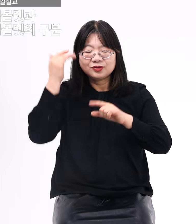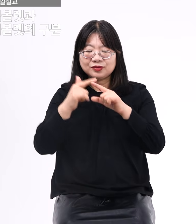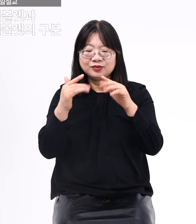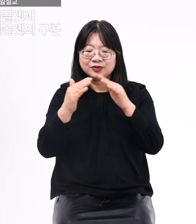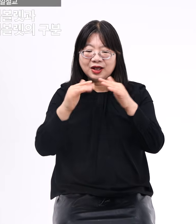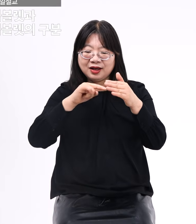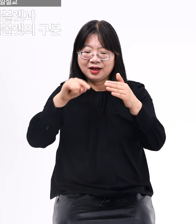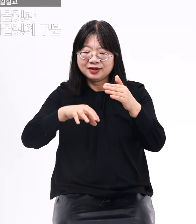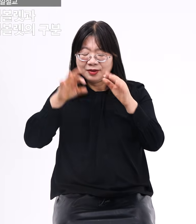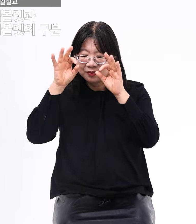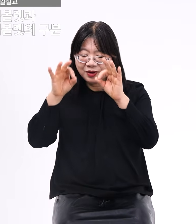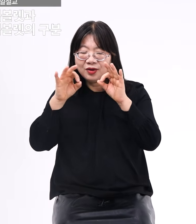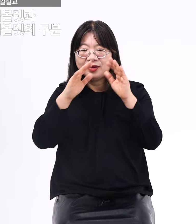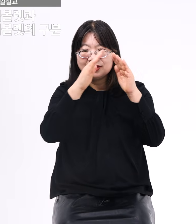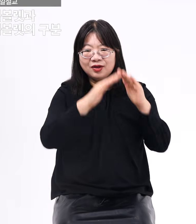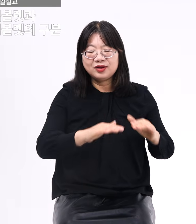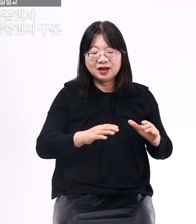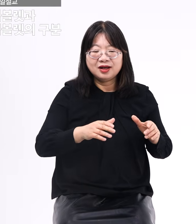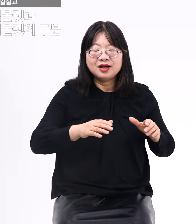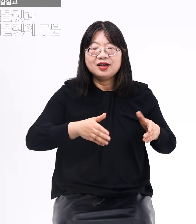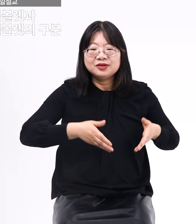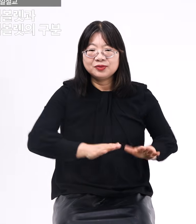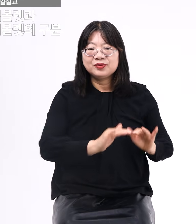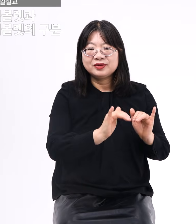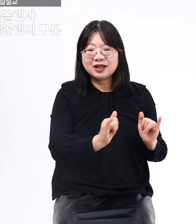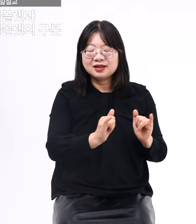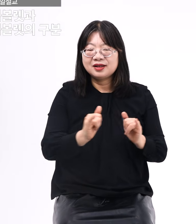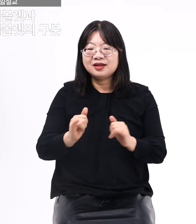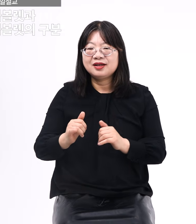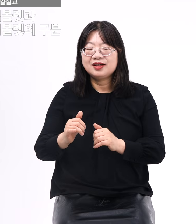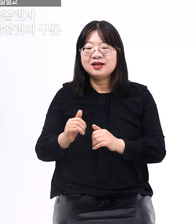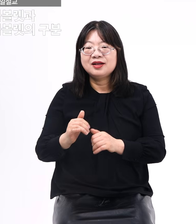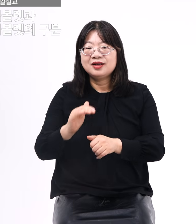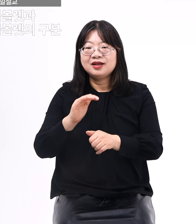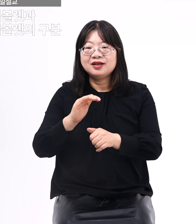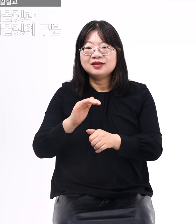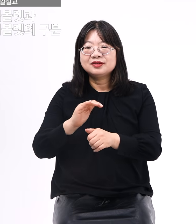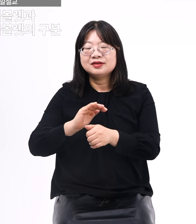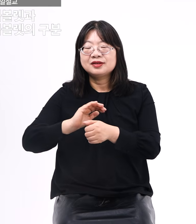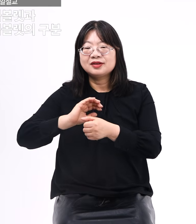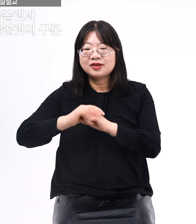안에 전라도, 경상도,